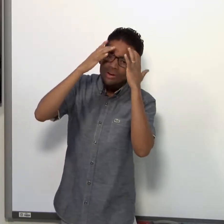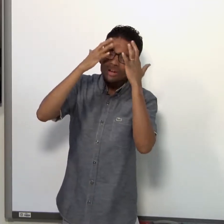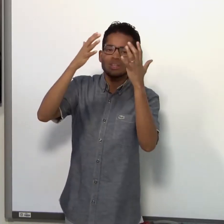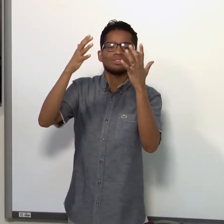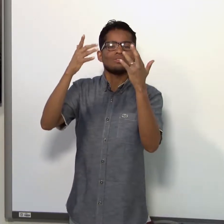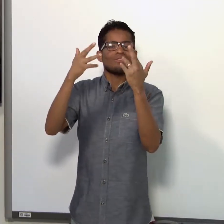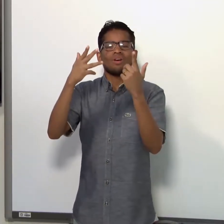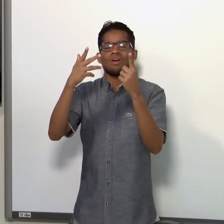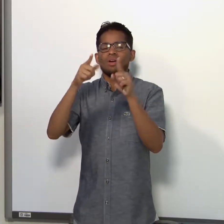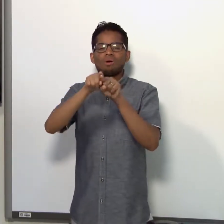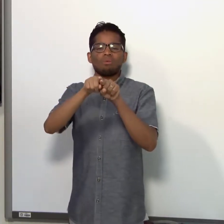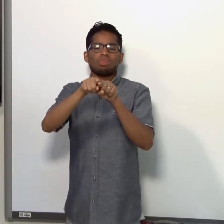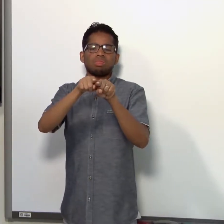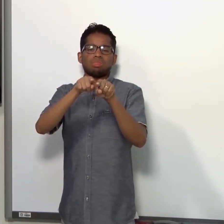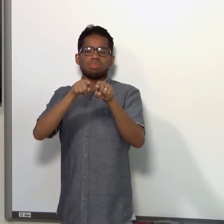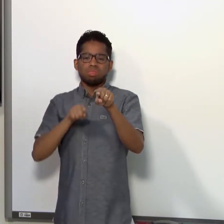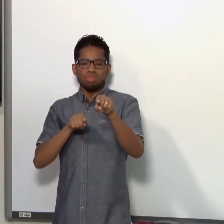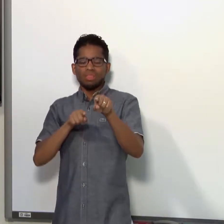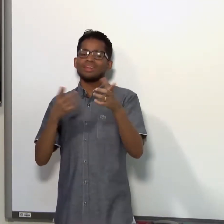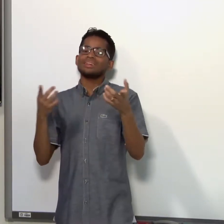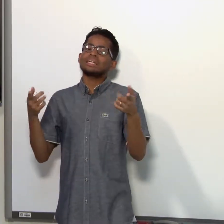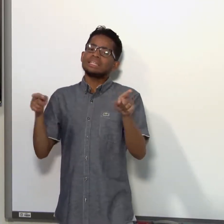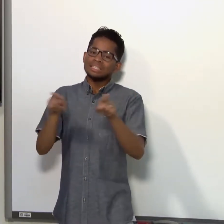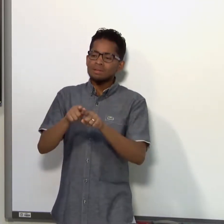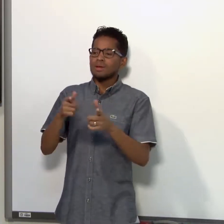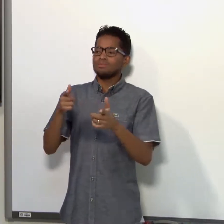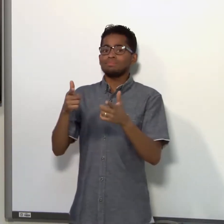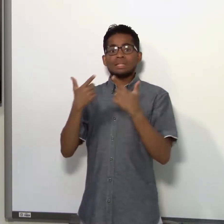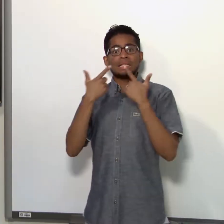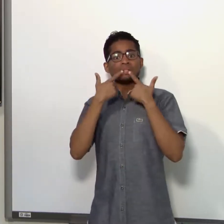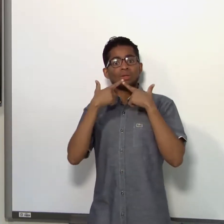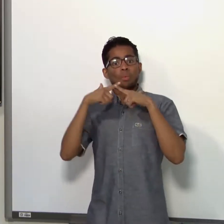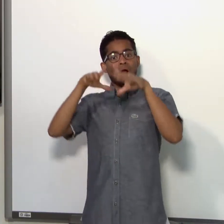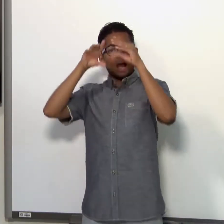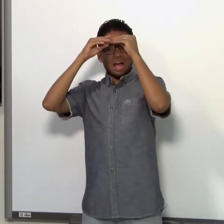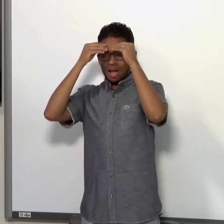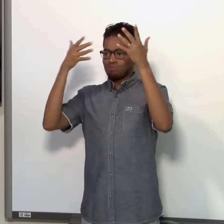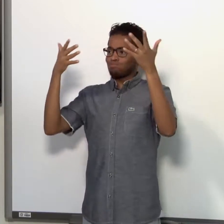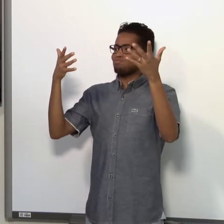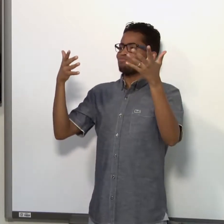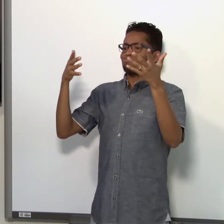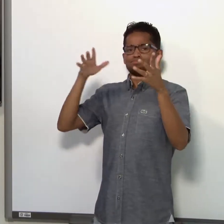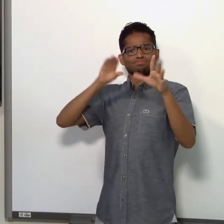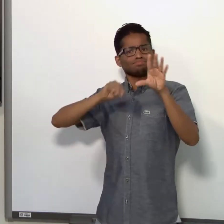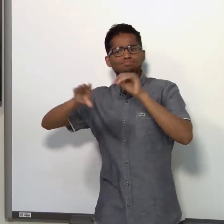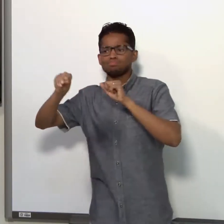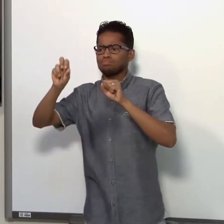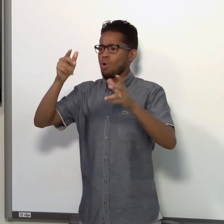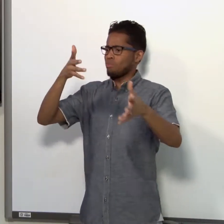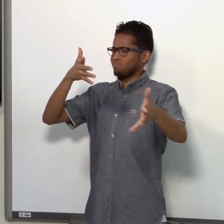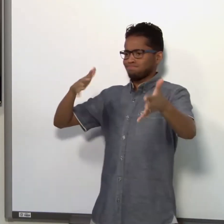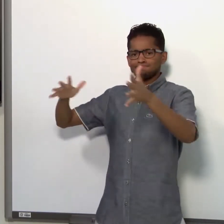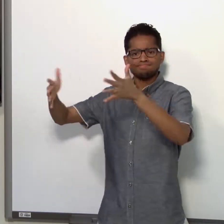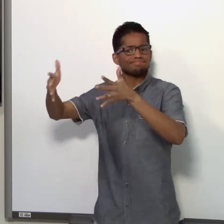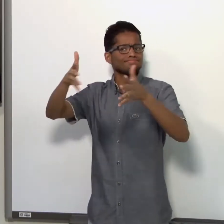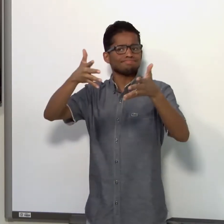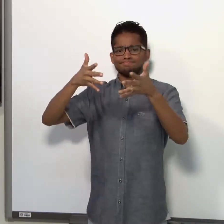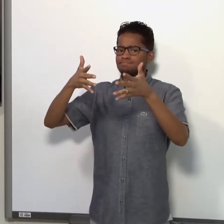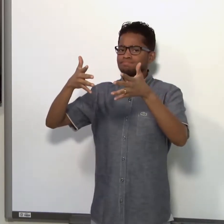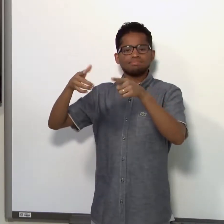De acordo com essa teoria, os surdos não se desenvolveram como os ouvintes. Não desenvolveram a fala, nem a língua